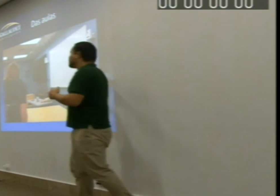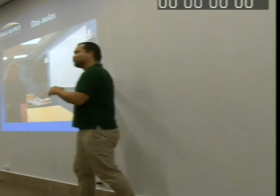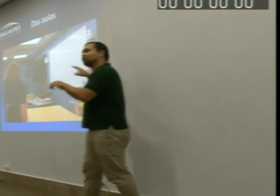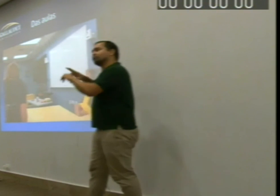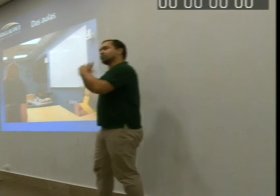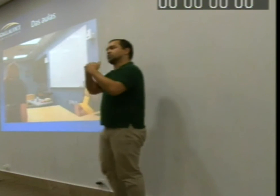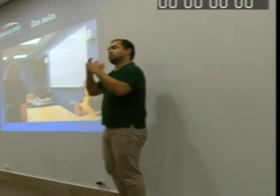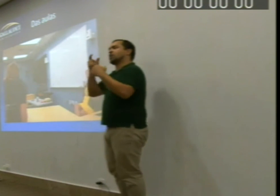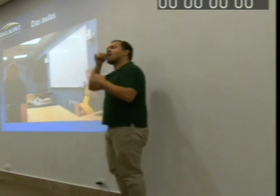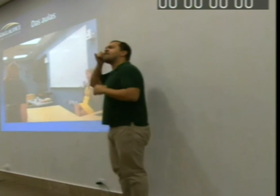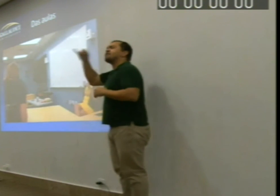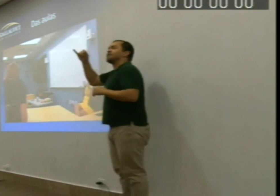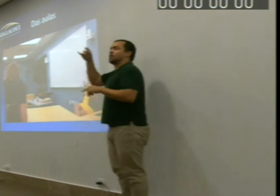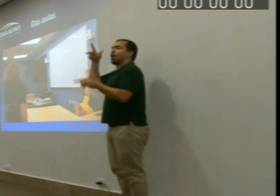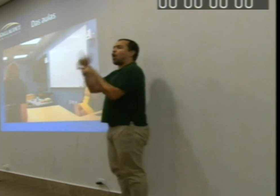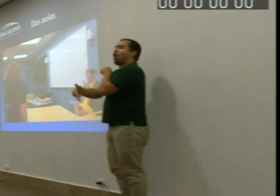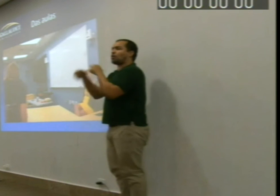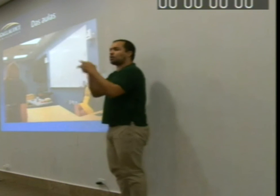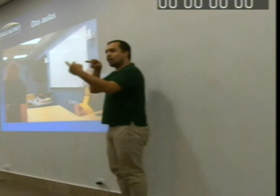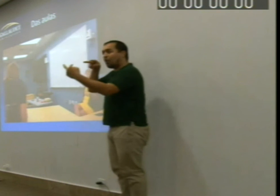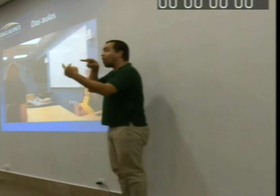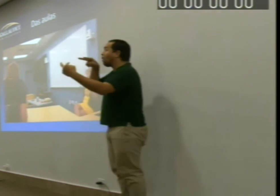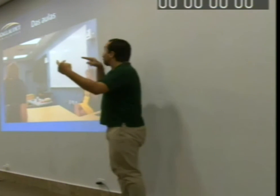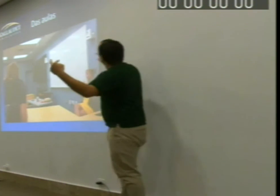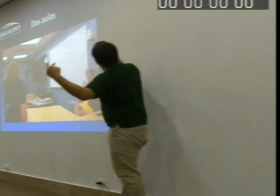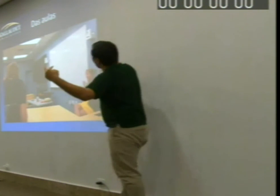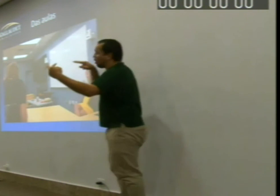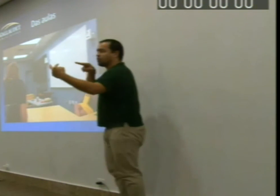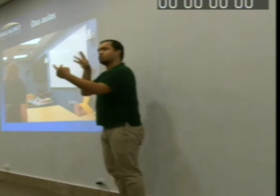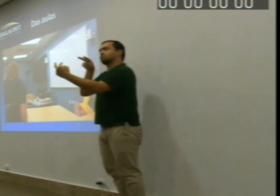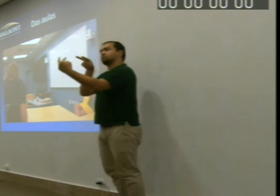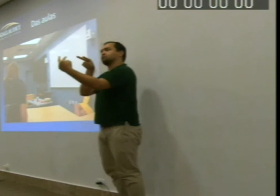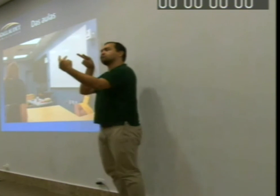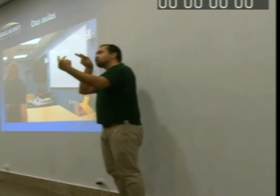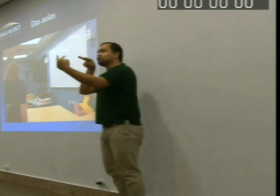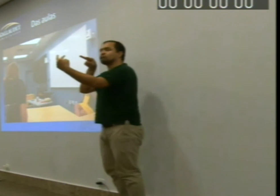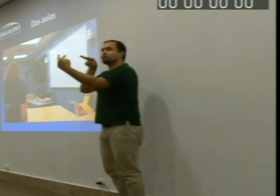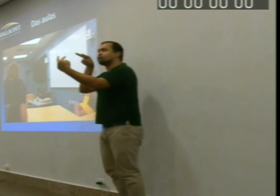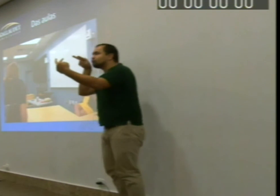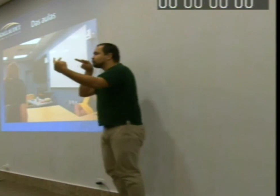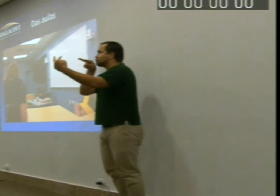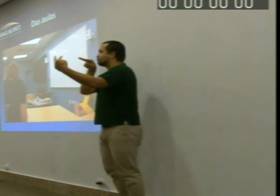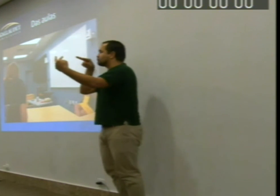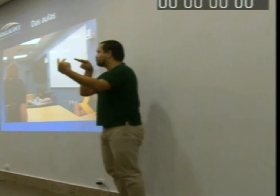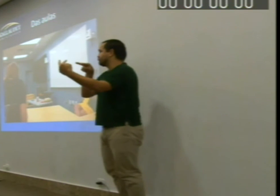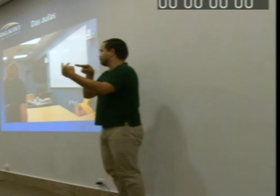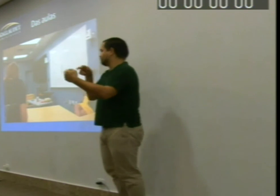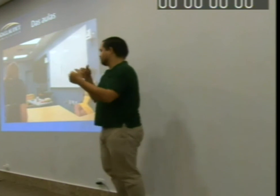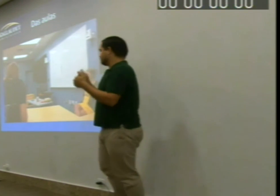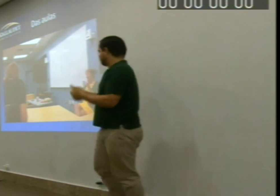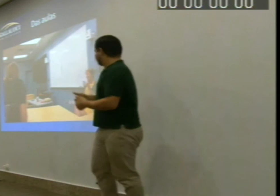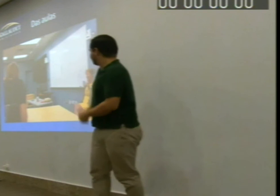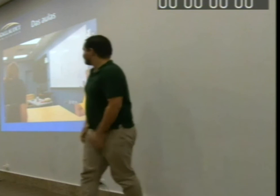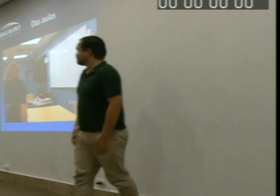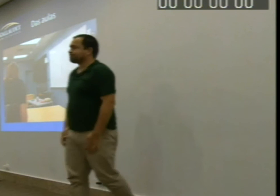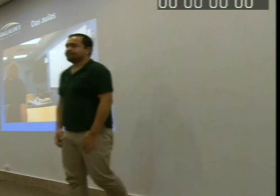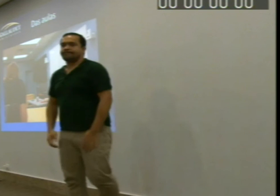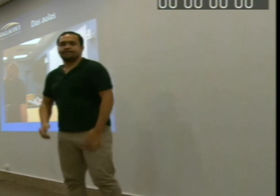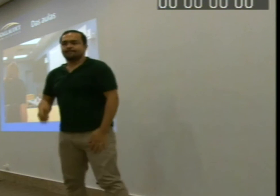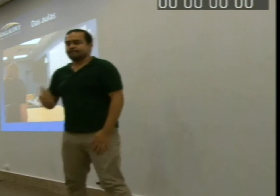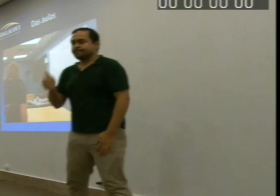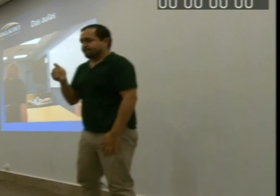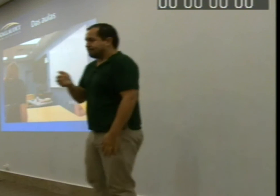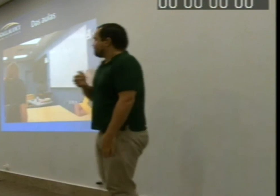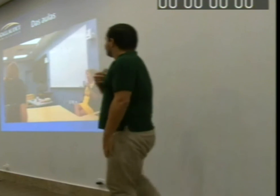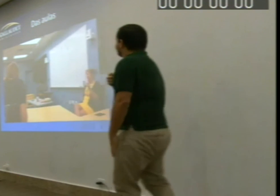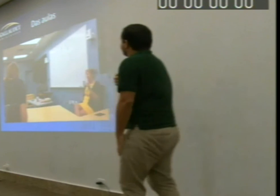contato visual para entender então por isso para evitar esse corte essa essa perda visual de contato visual é que tinham